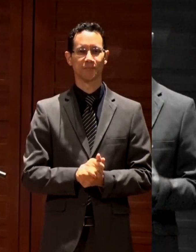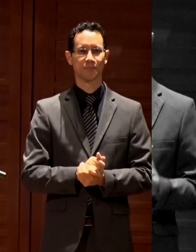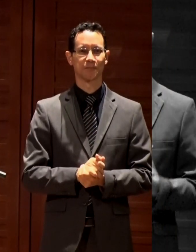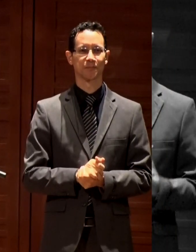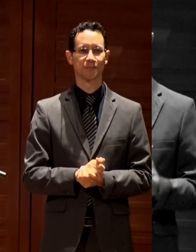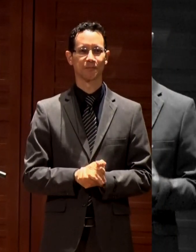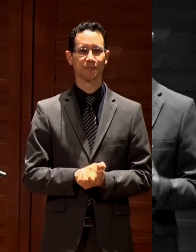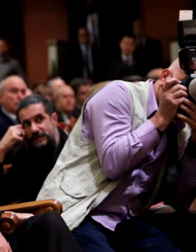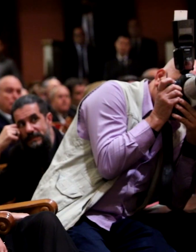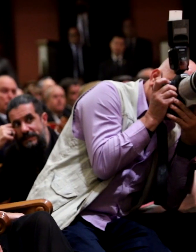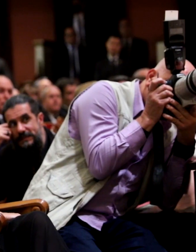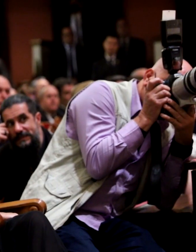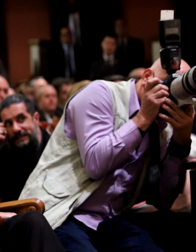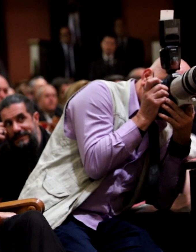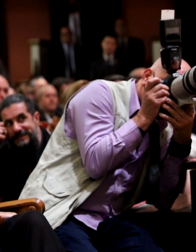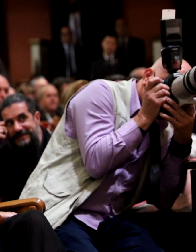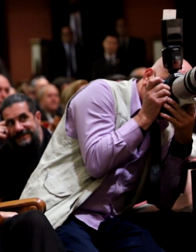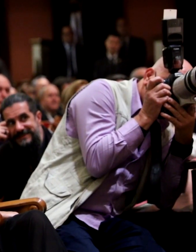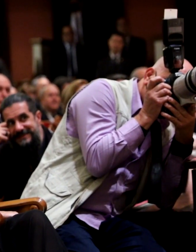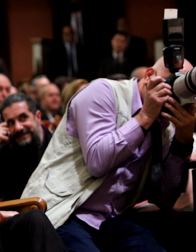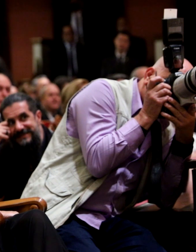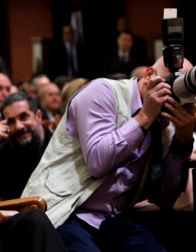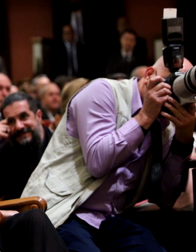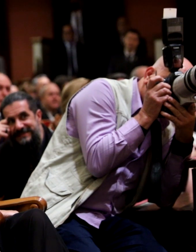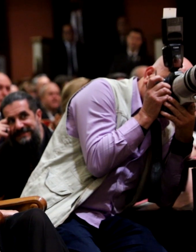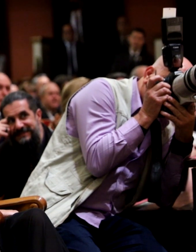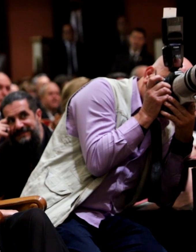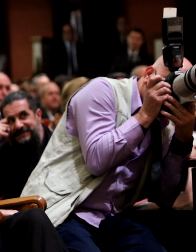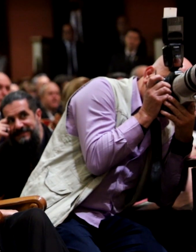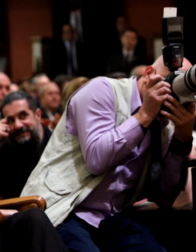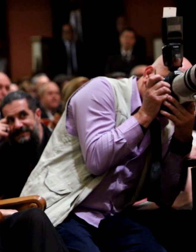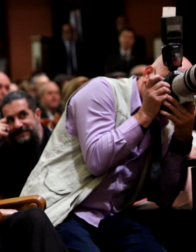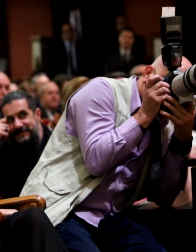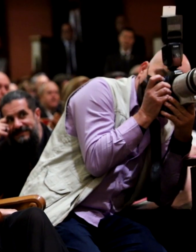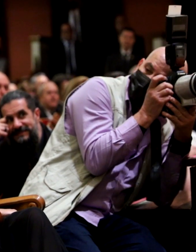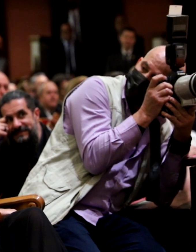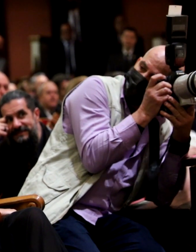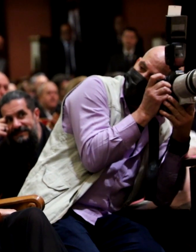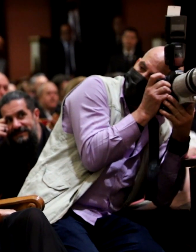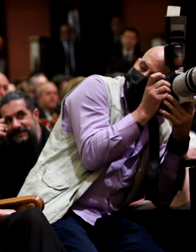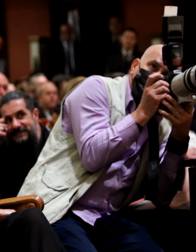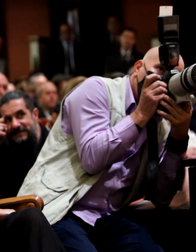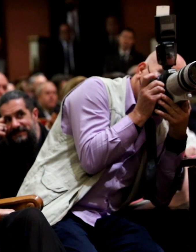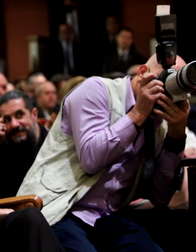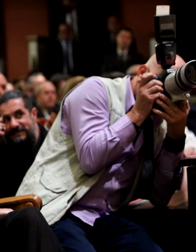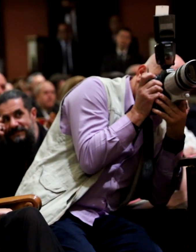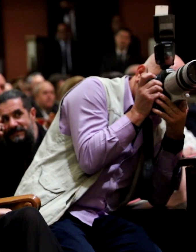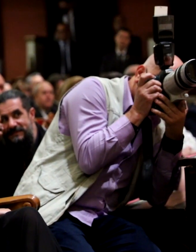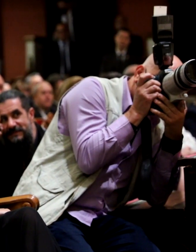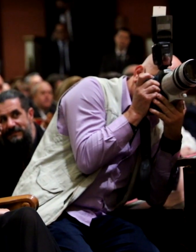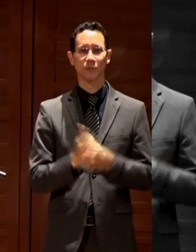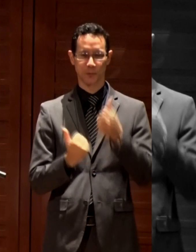justo. A você, Simone, minha querida Simone, minha declaração incondicional de amor, não só